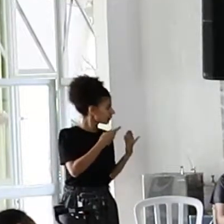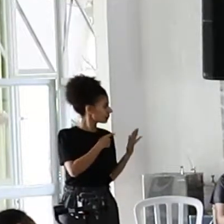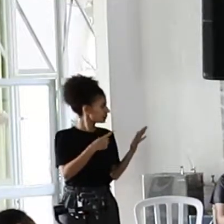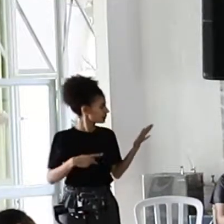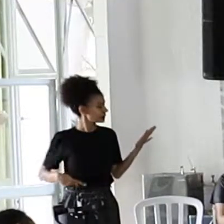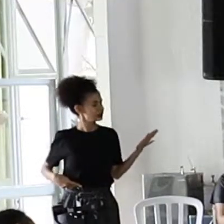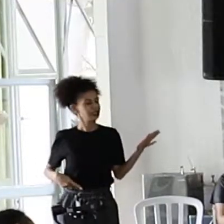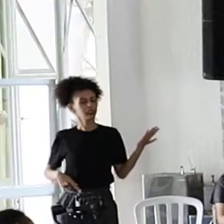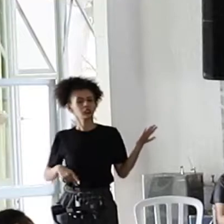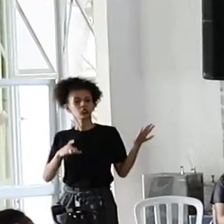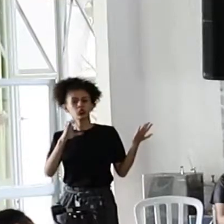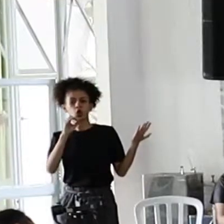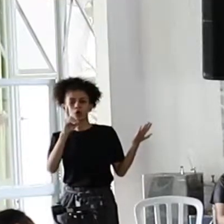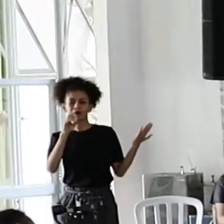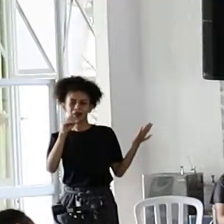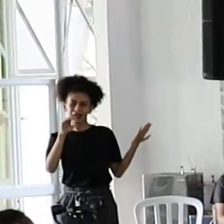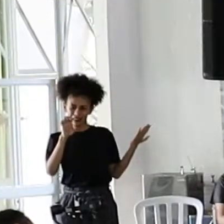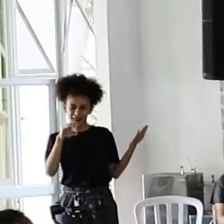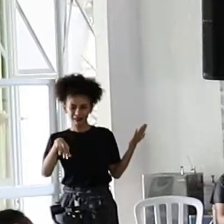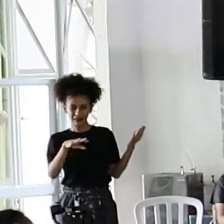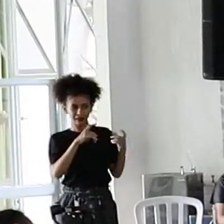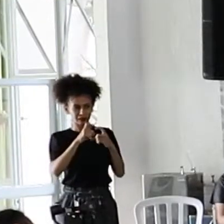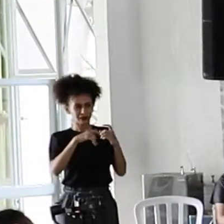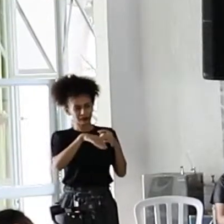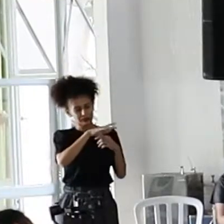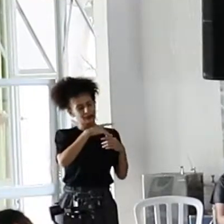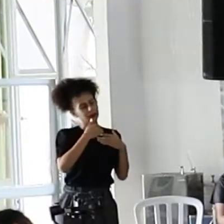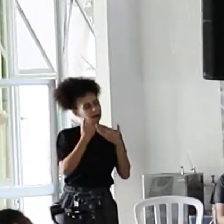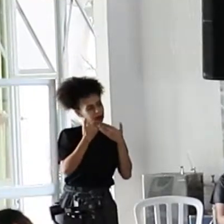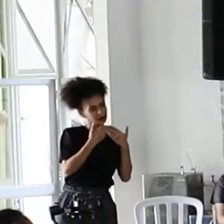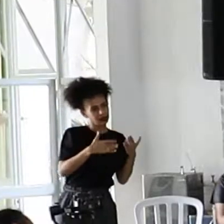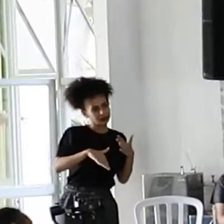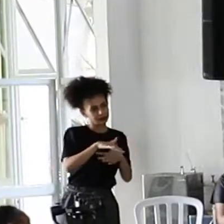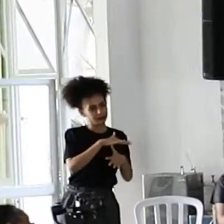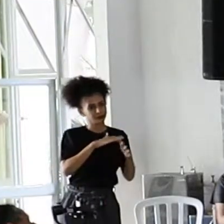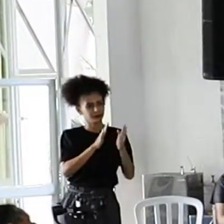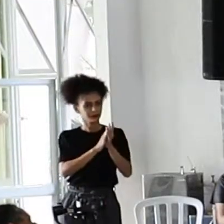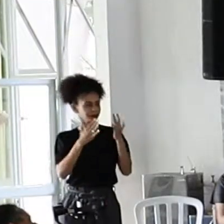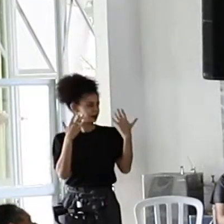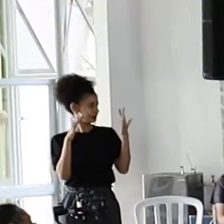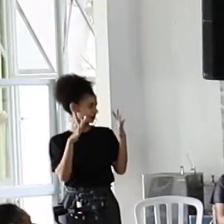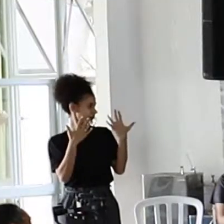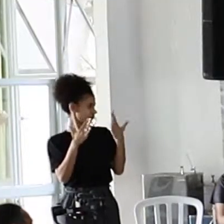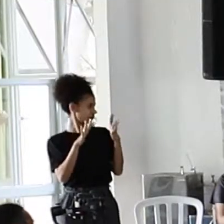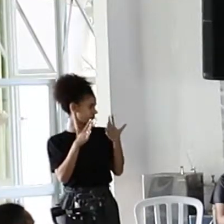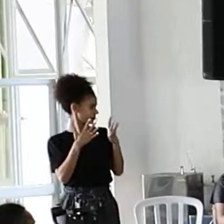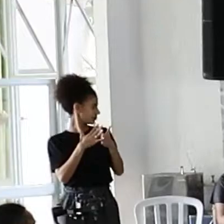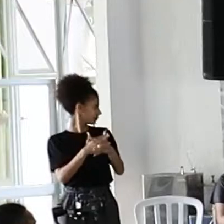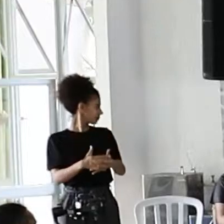presidente do codesi vem vendo aqui também na nossa cidade viu Obrigada E aí